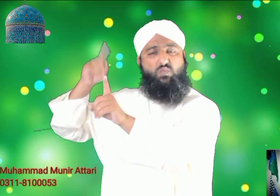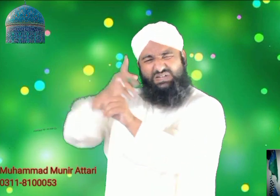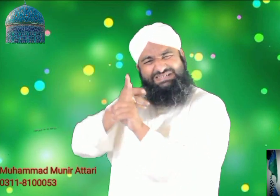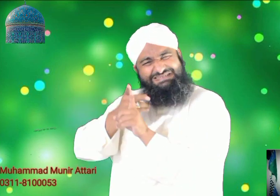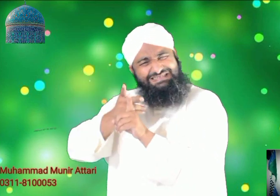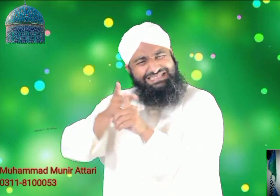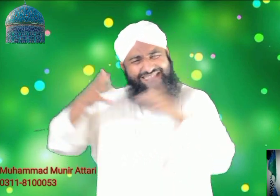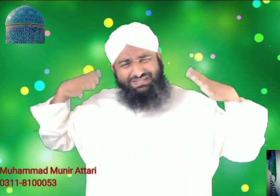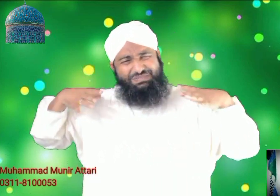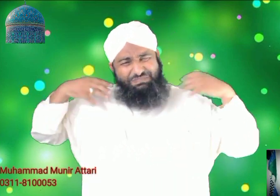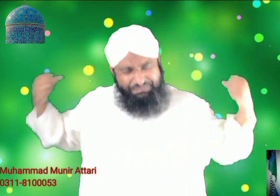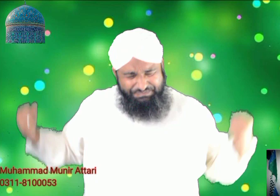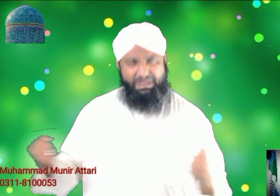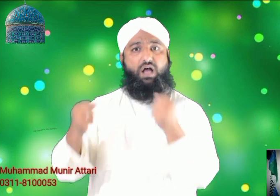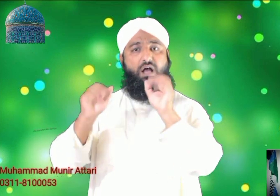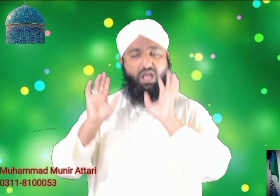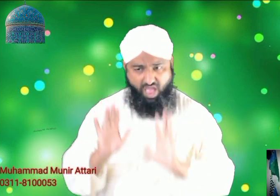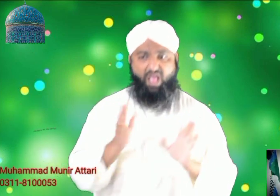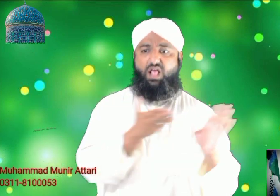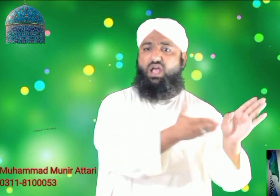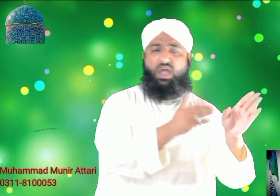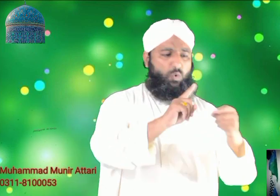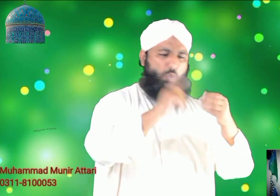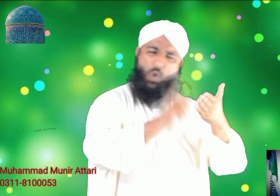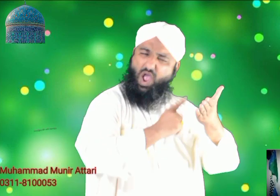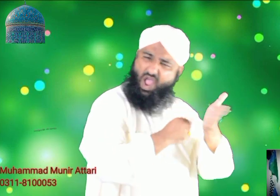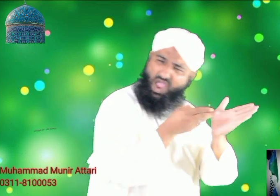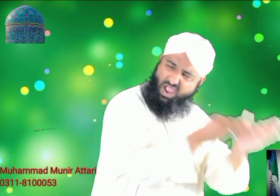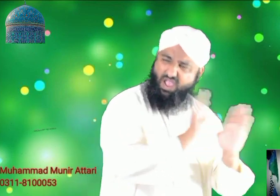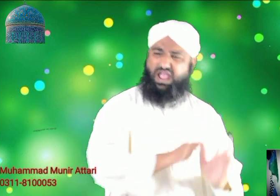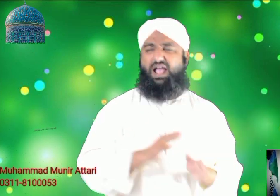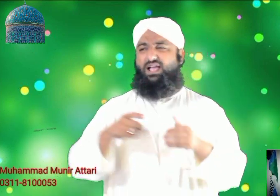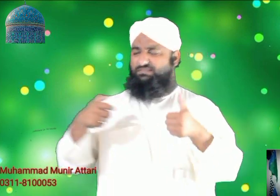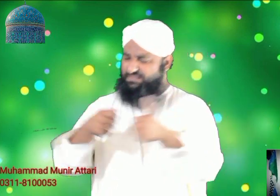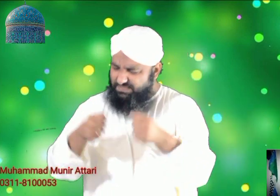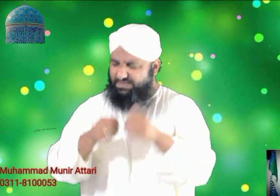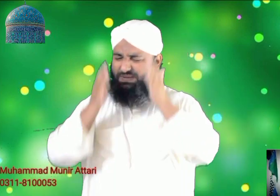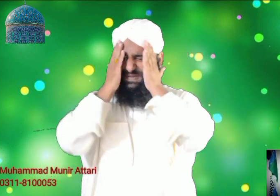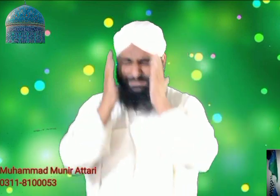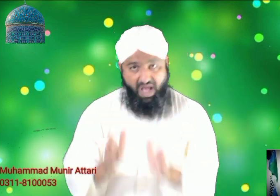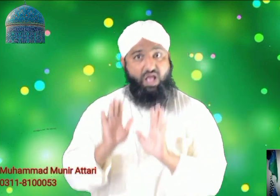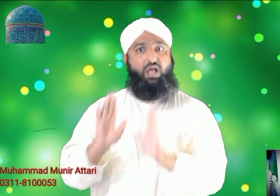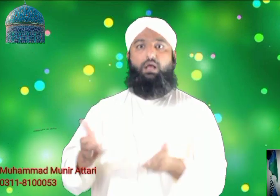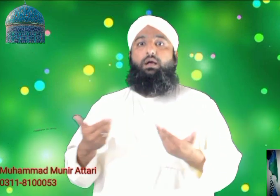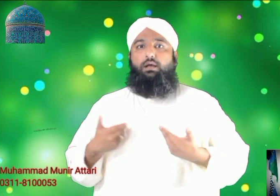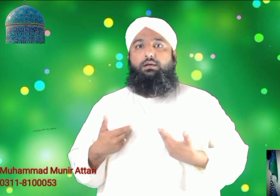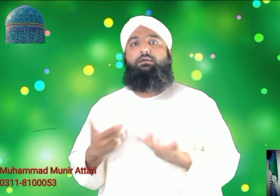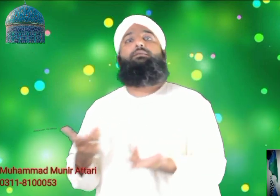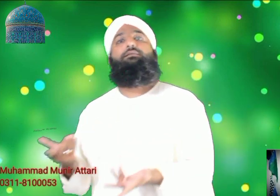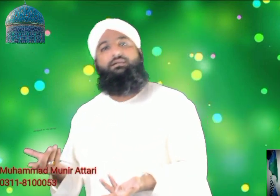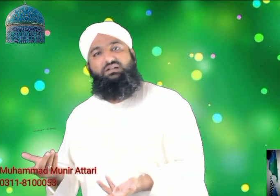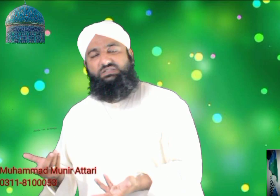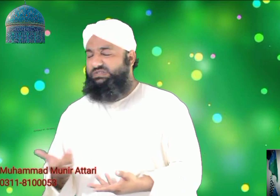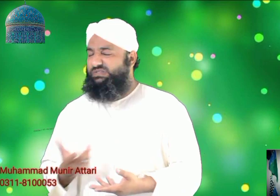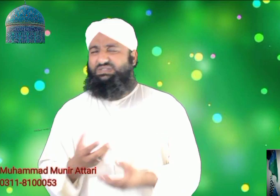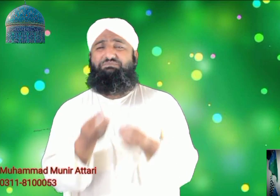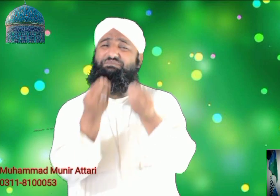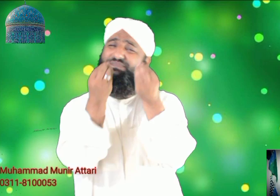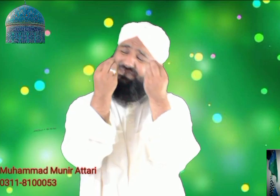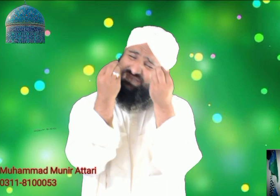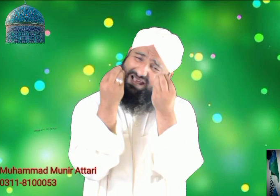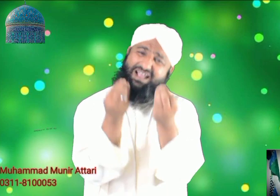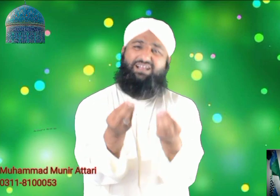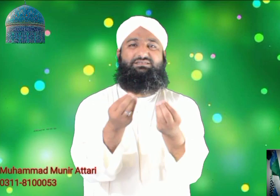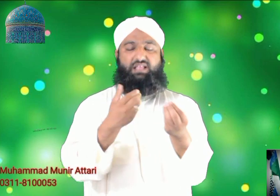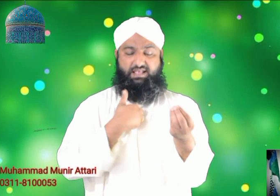ہم نے دین کی کیا خدمت کی ہے، قرآن میں گزری ہے، درس میں گزری ہے، عبادات اور نفلوں میں گزری ہے۔ پلیز اپنی زندگی میں ان چیزوں کو